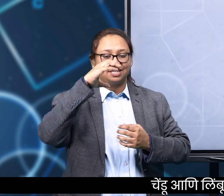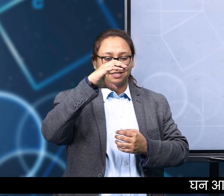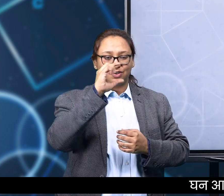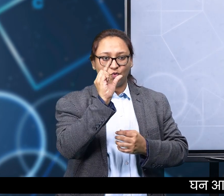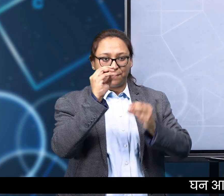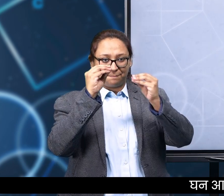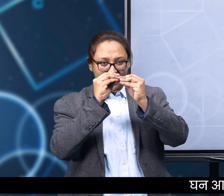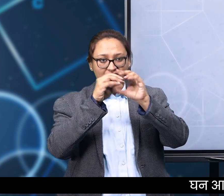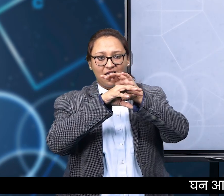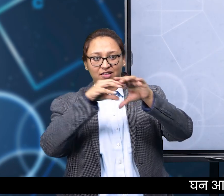घन आणि घनरूप.